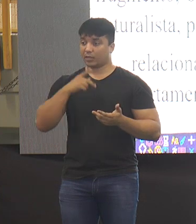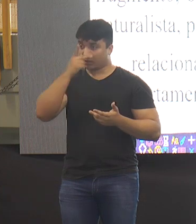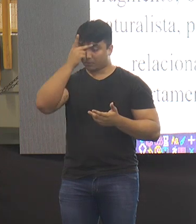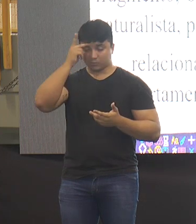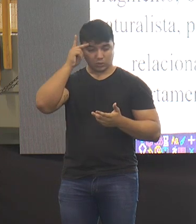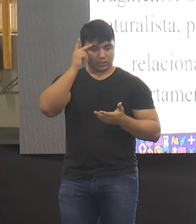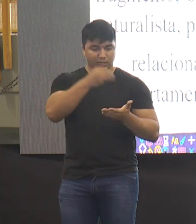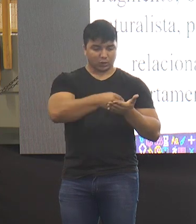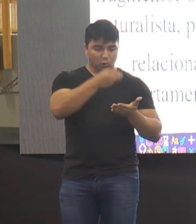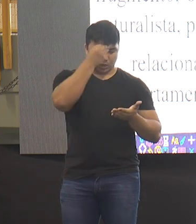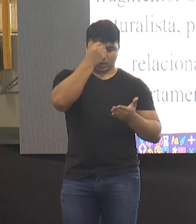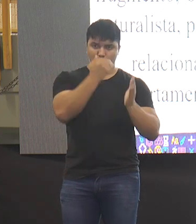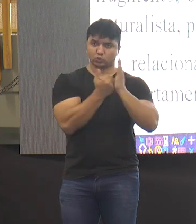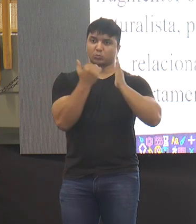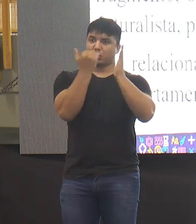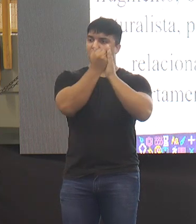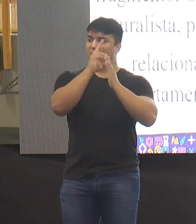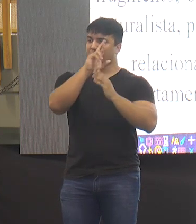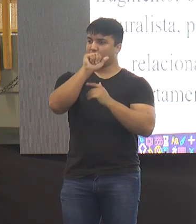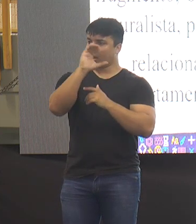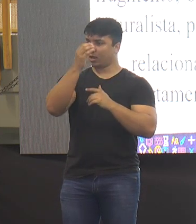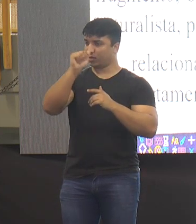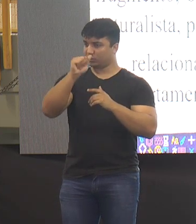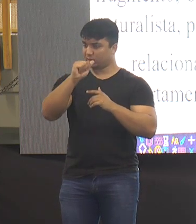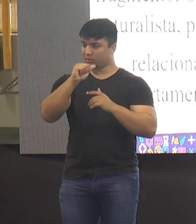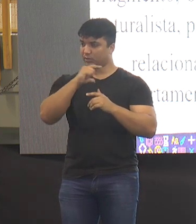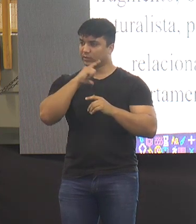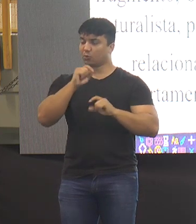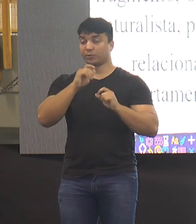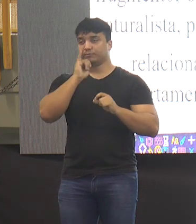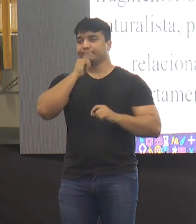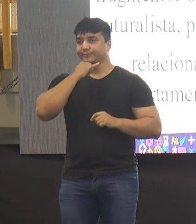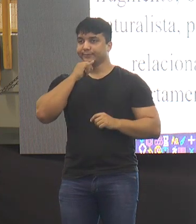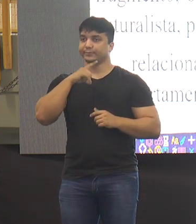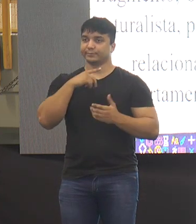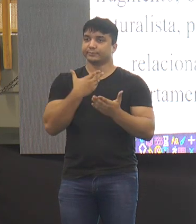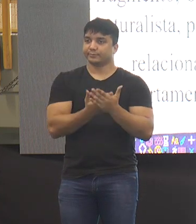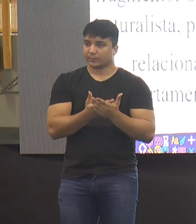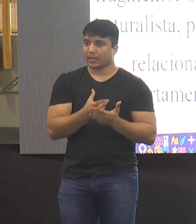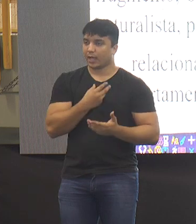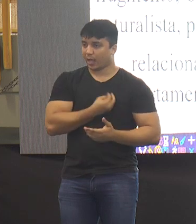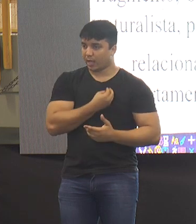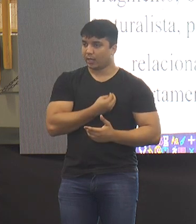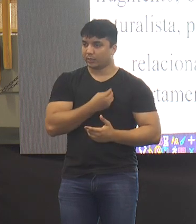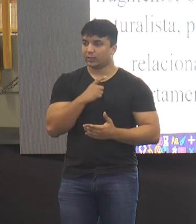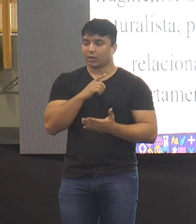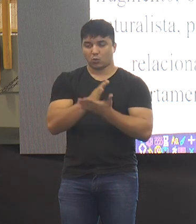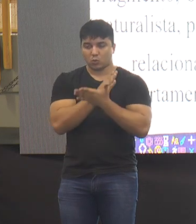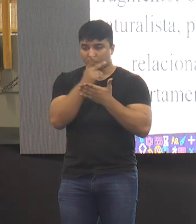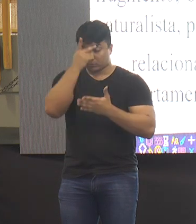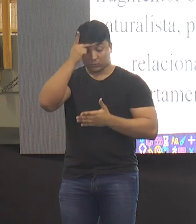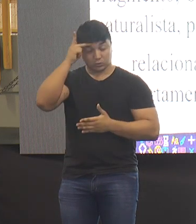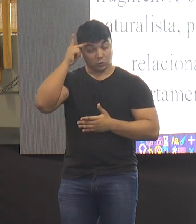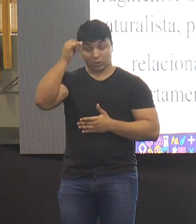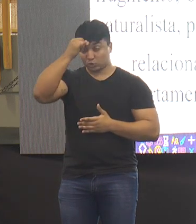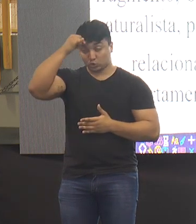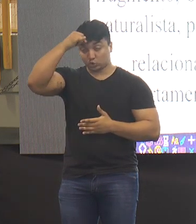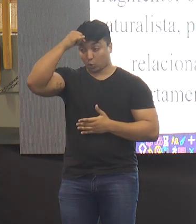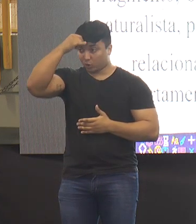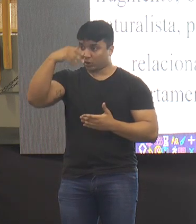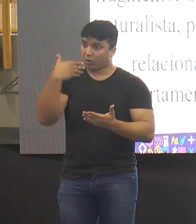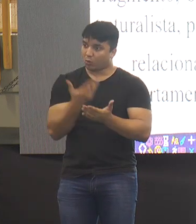Aquelas teorias de superioridade de raça, que infelizmente ainda estão vivas na cabeça de muita gente idiota